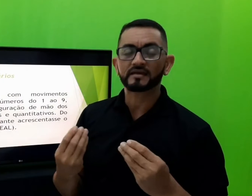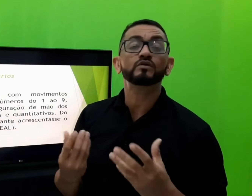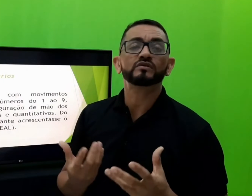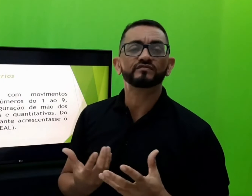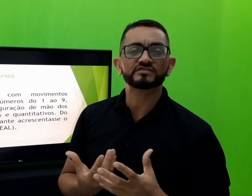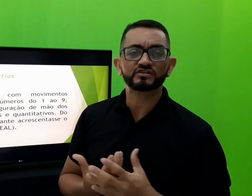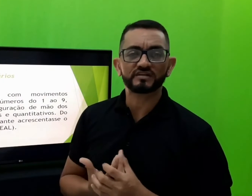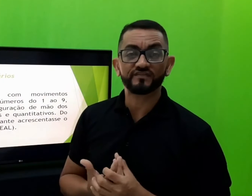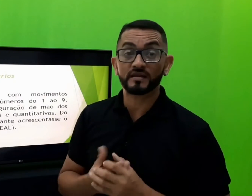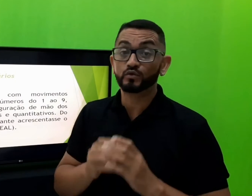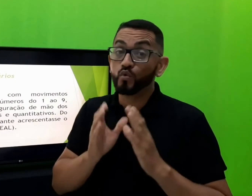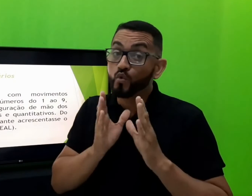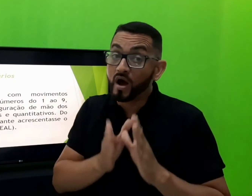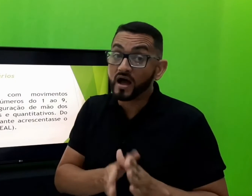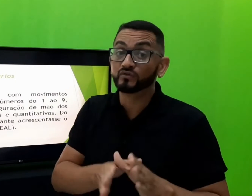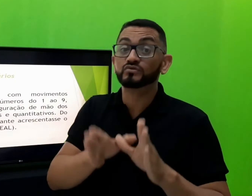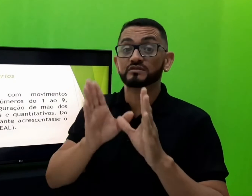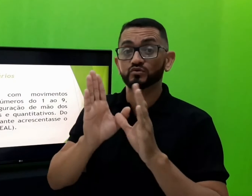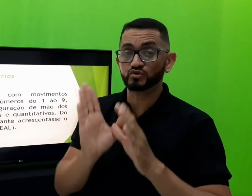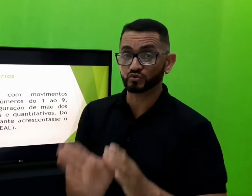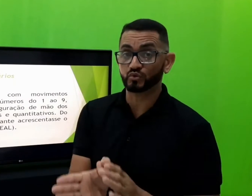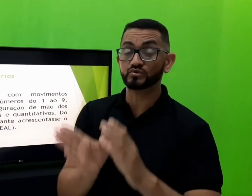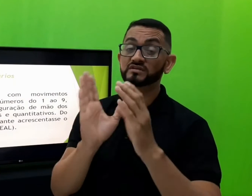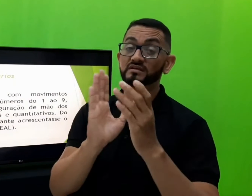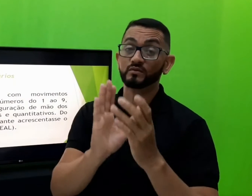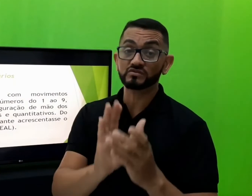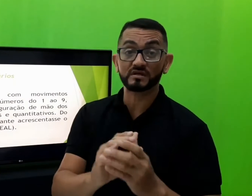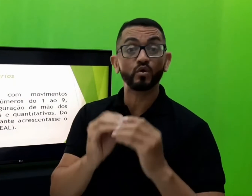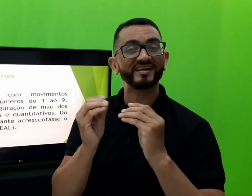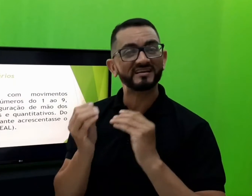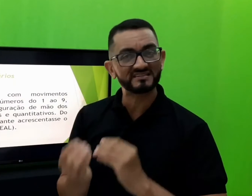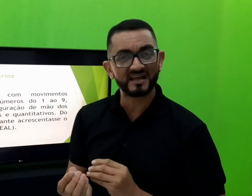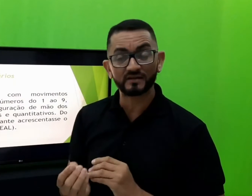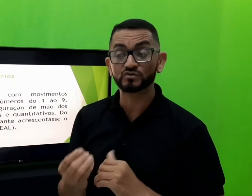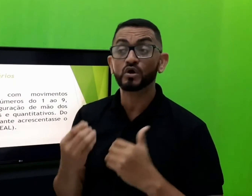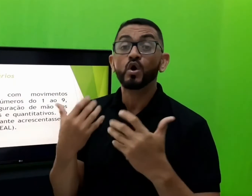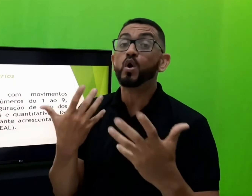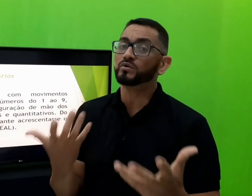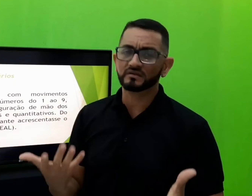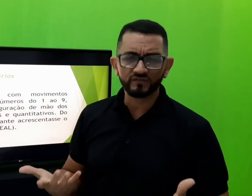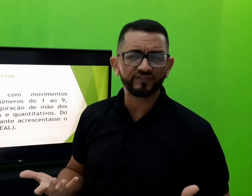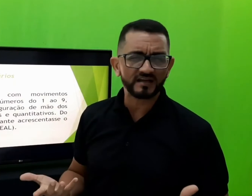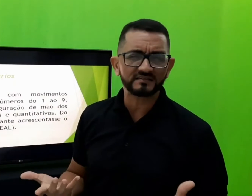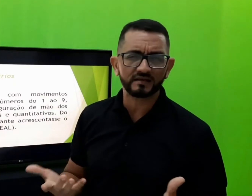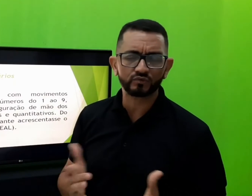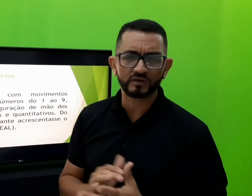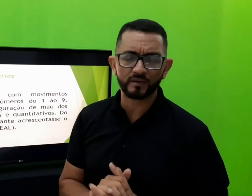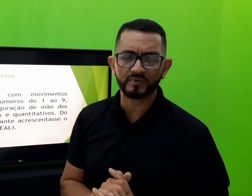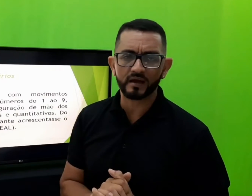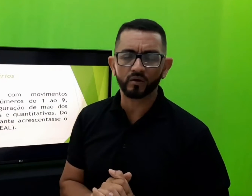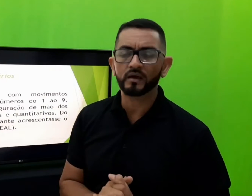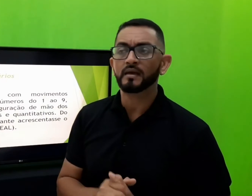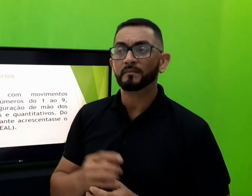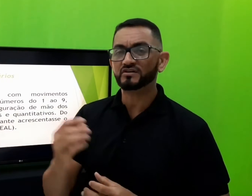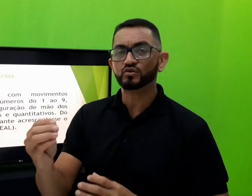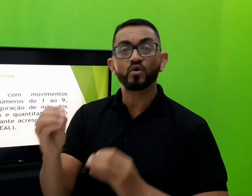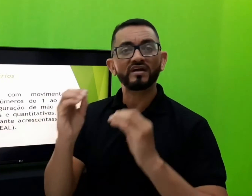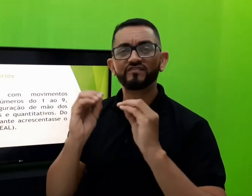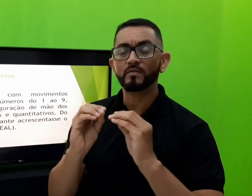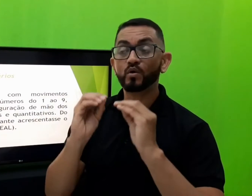aquilo que você está falando, quando são surdos que não são analisados ou que não fazem leitura labial. Mas de qualquer forma,